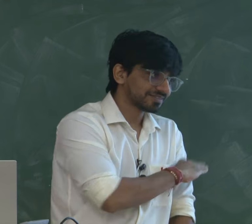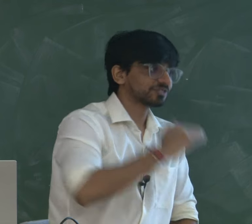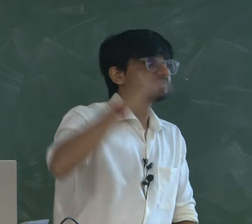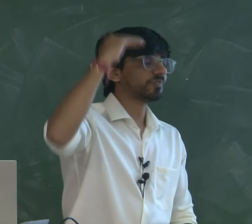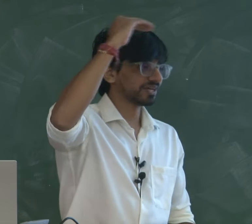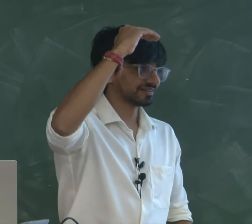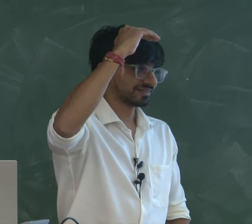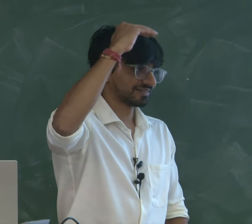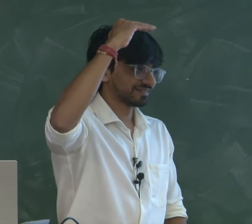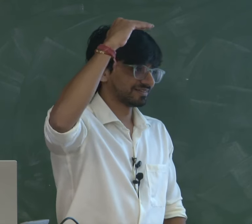बड़ी.